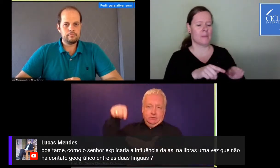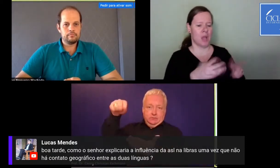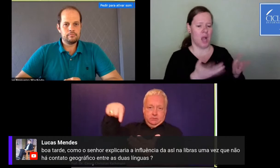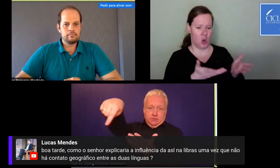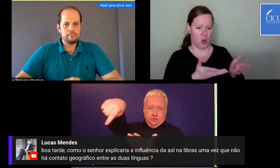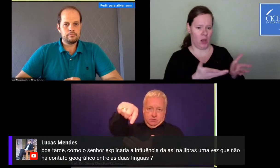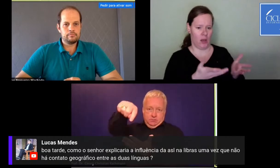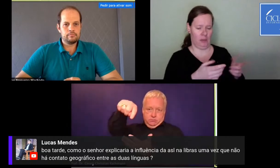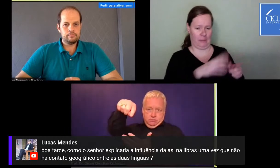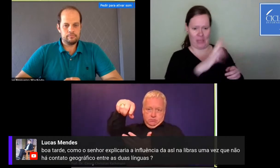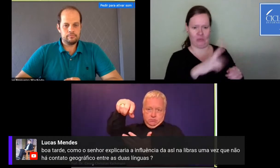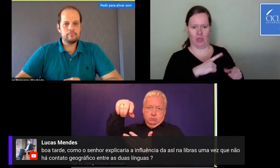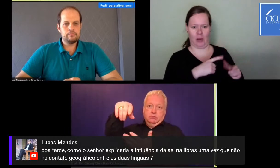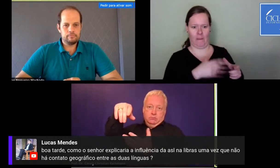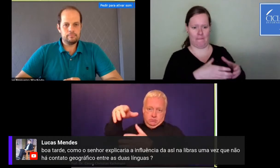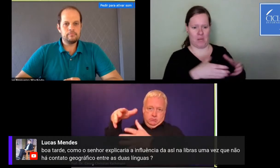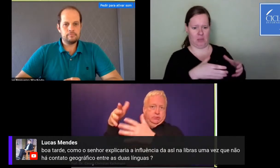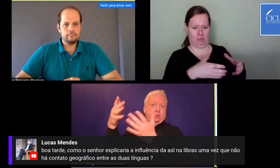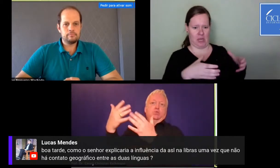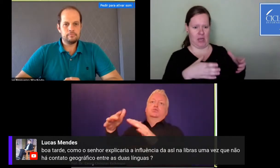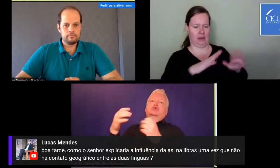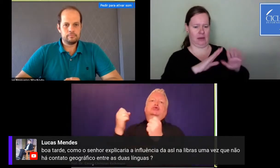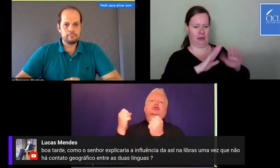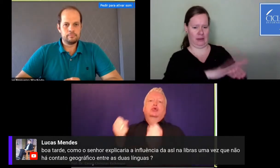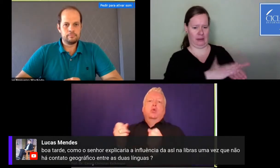O que a gente observa na Libras